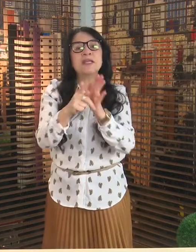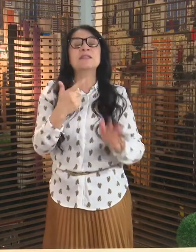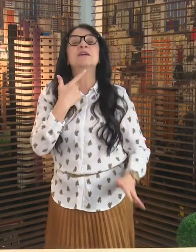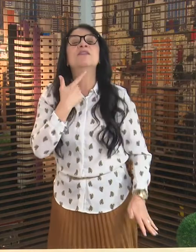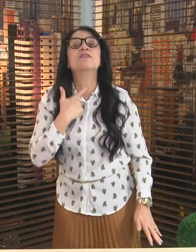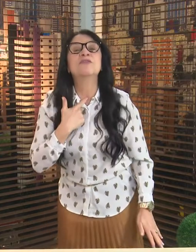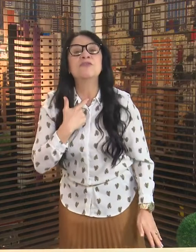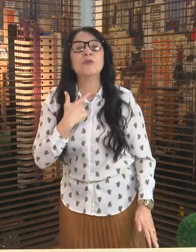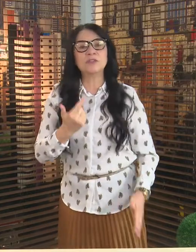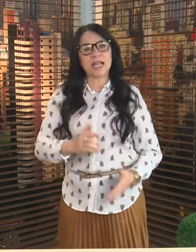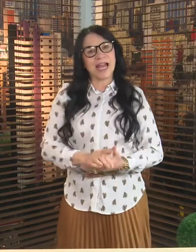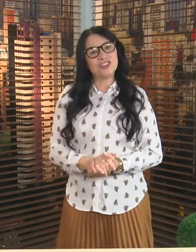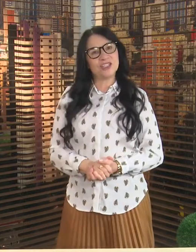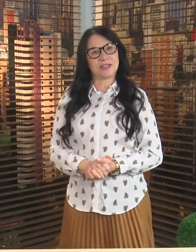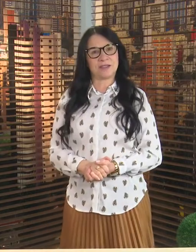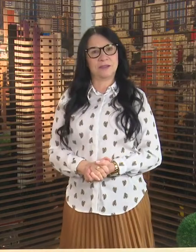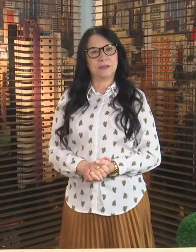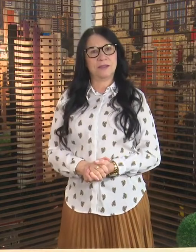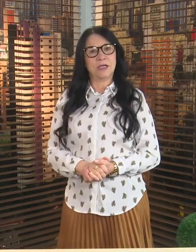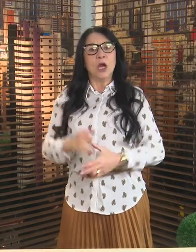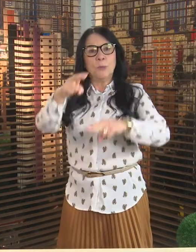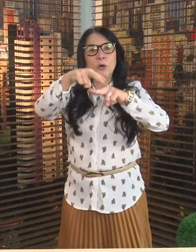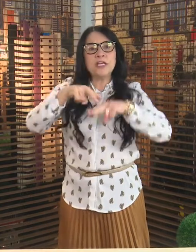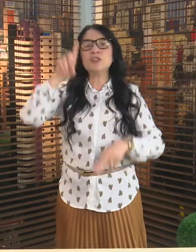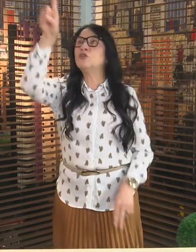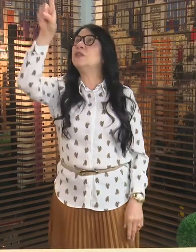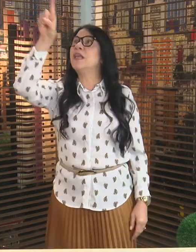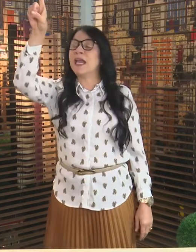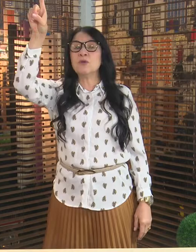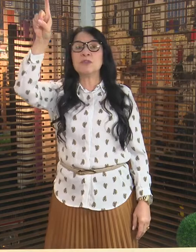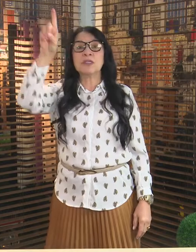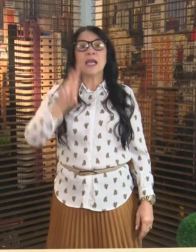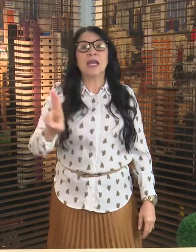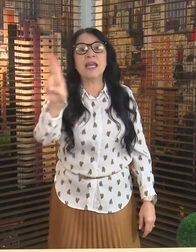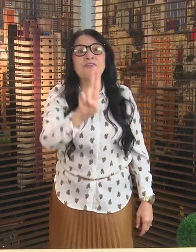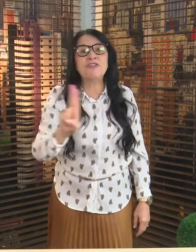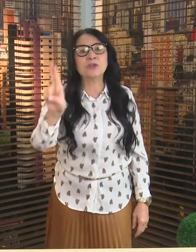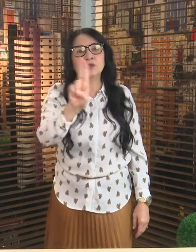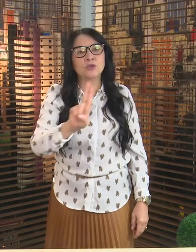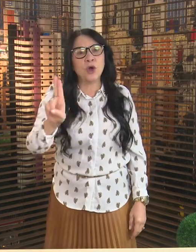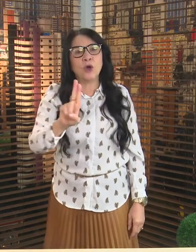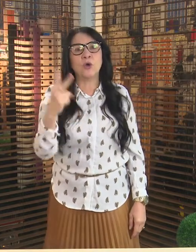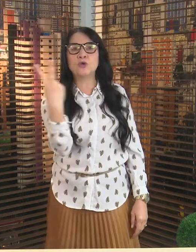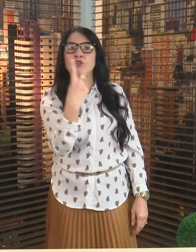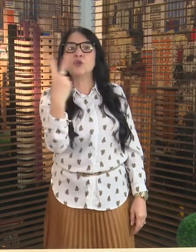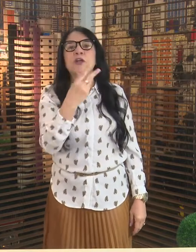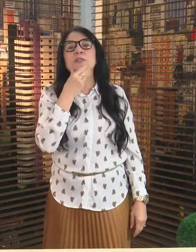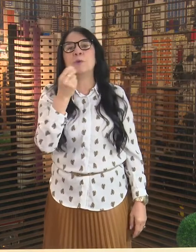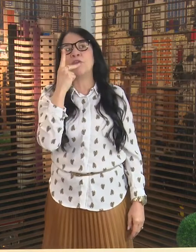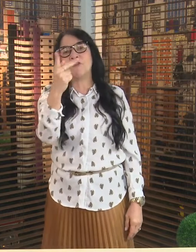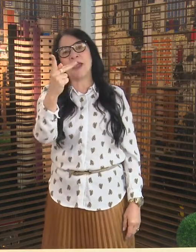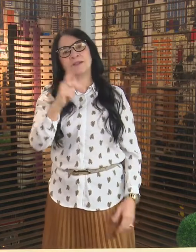próprias vontades. Por isso Deus levantou os 2